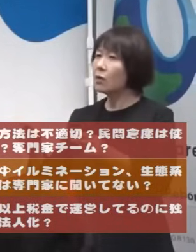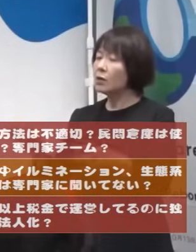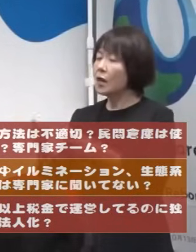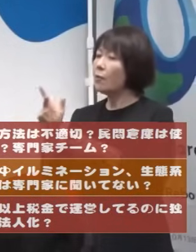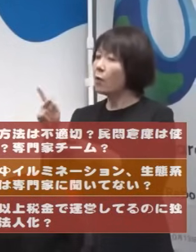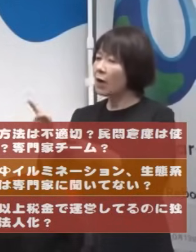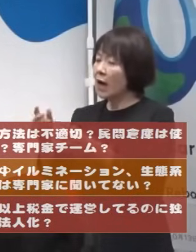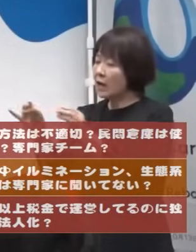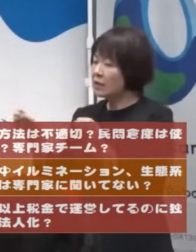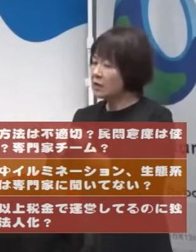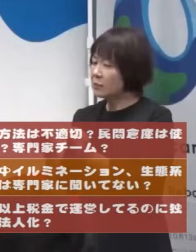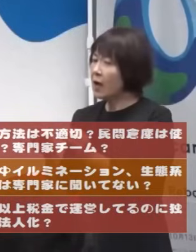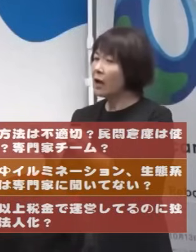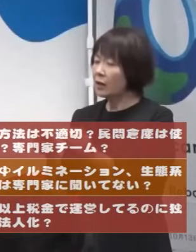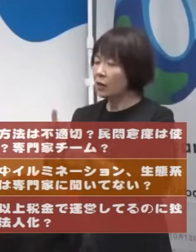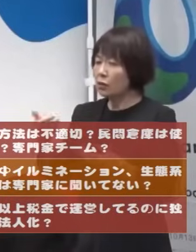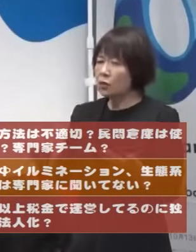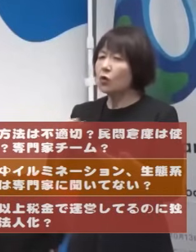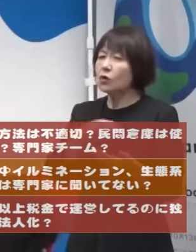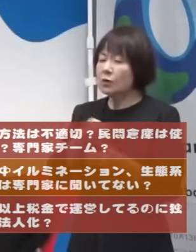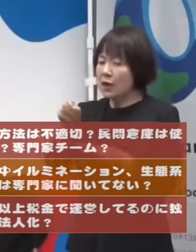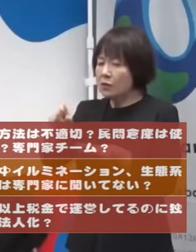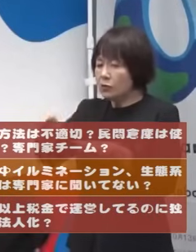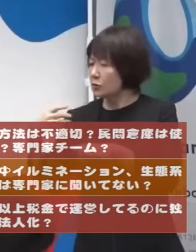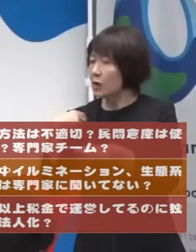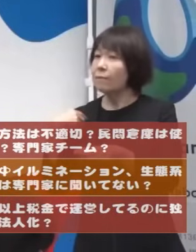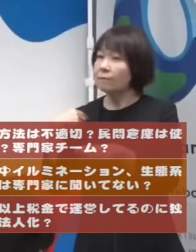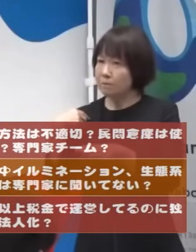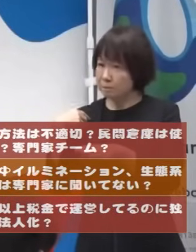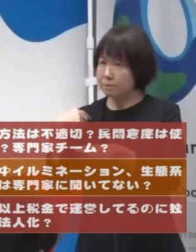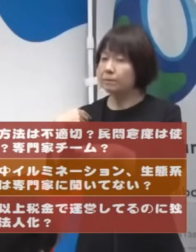見を作ってもらって、府の職員は事務局で